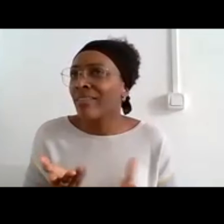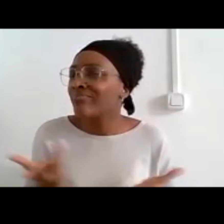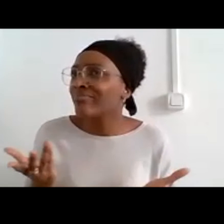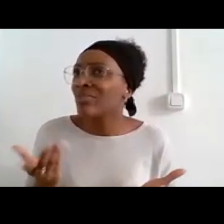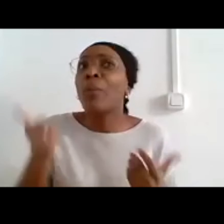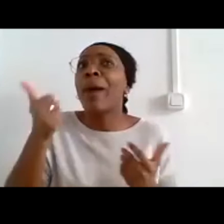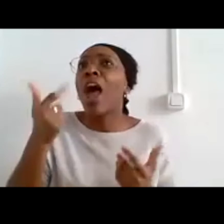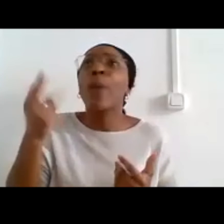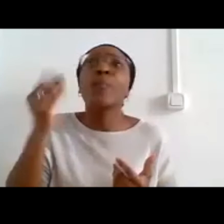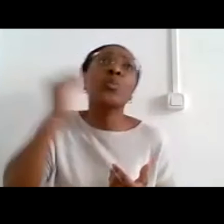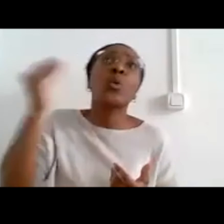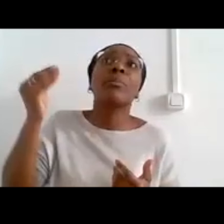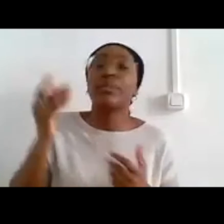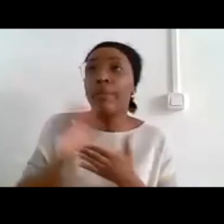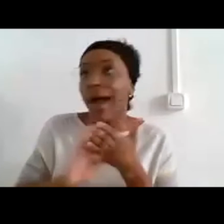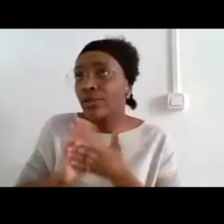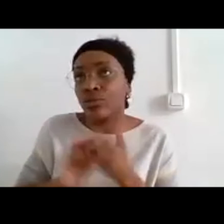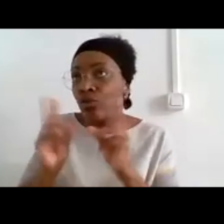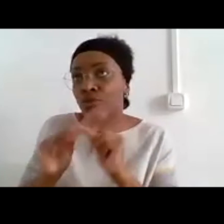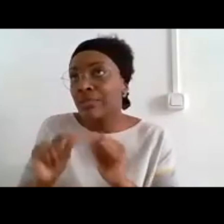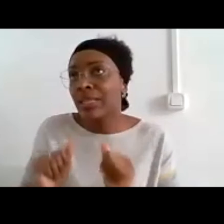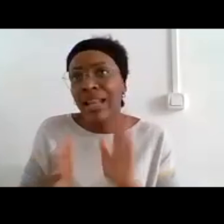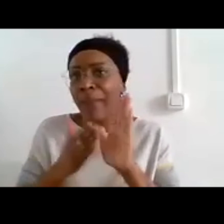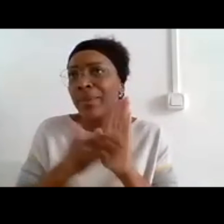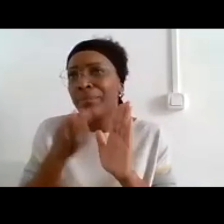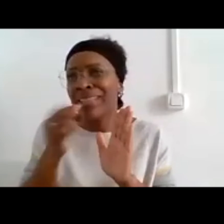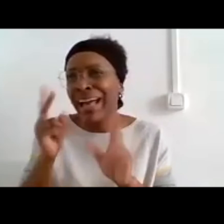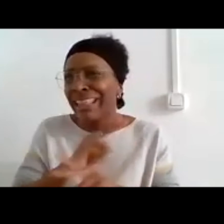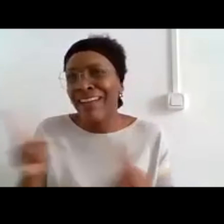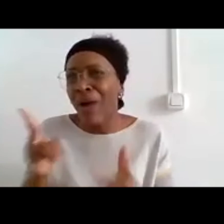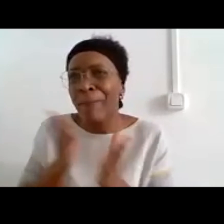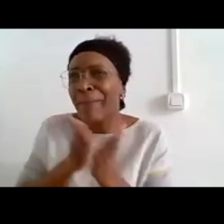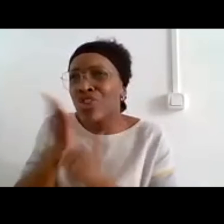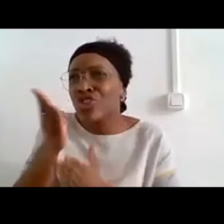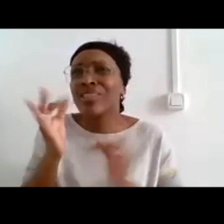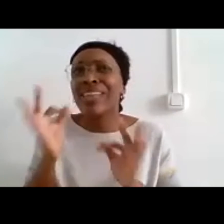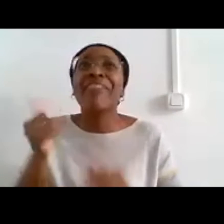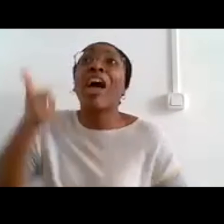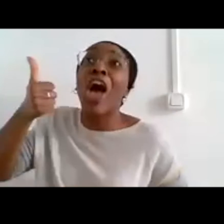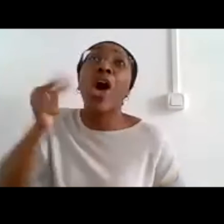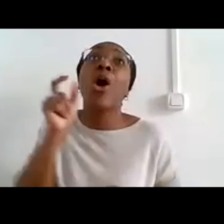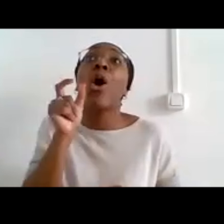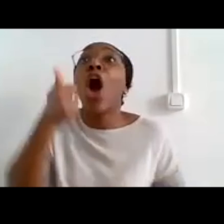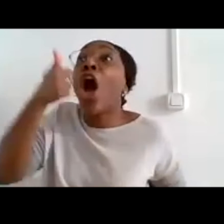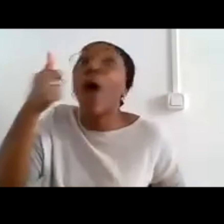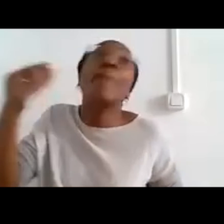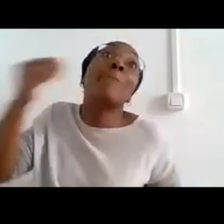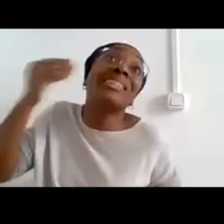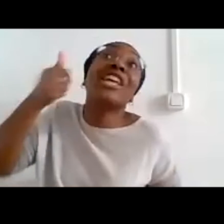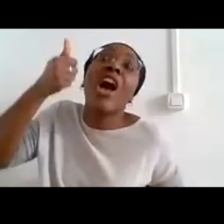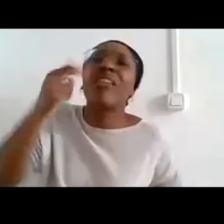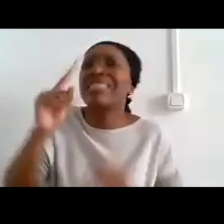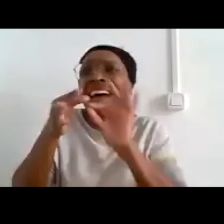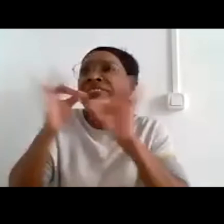baiser là», je vous explique tout de suite la parole de Dieu, c'est pas axé sur l'unité, sur le chiffre un saint baiser,